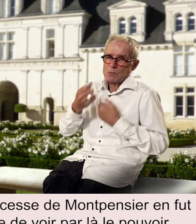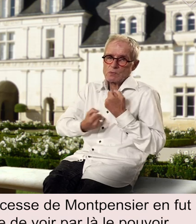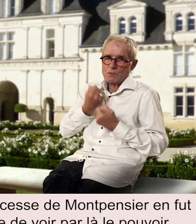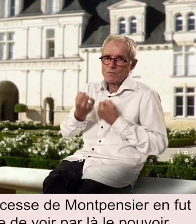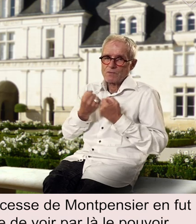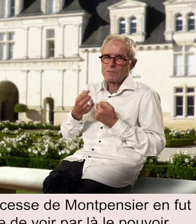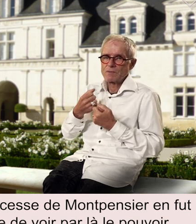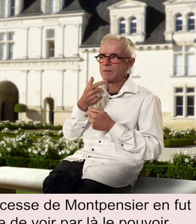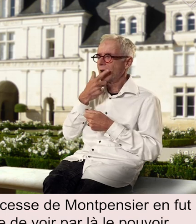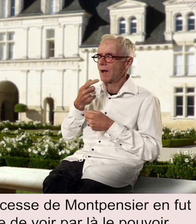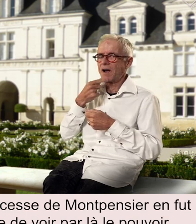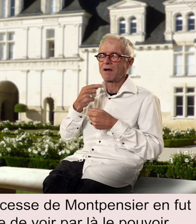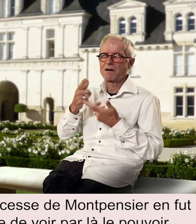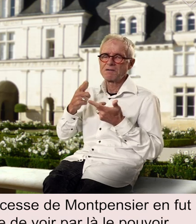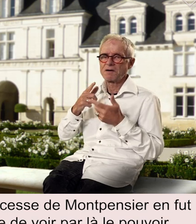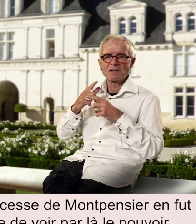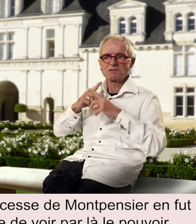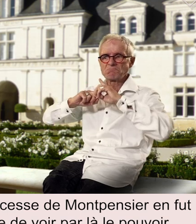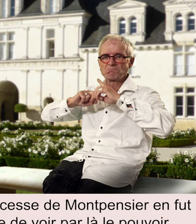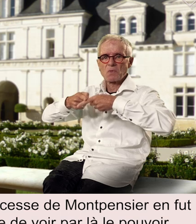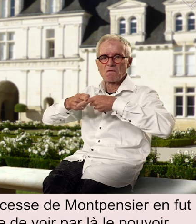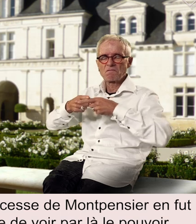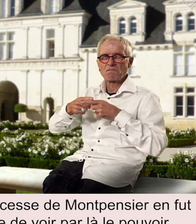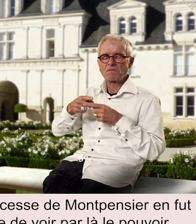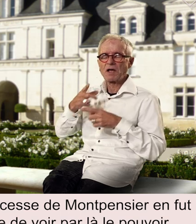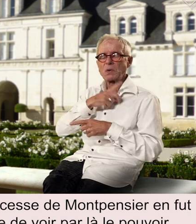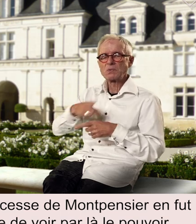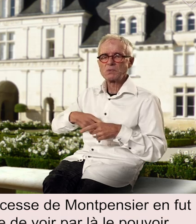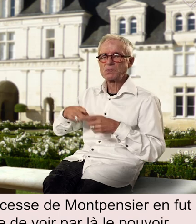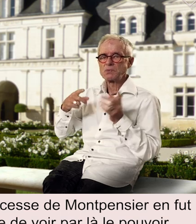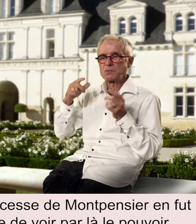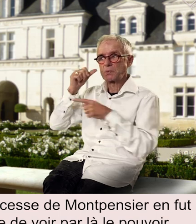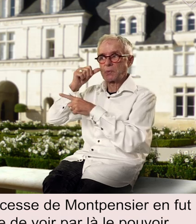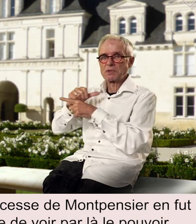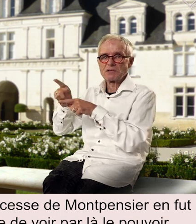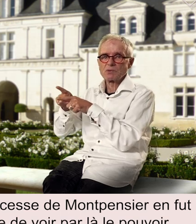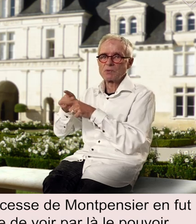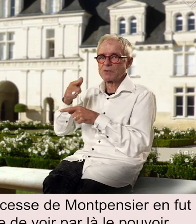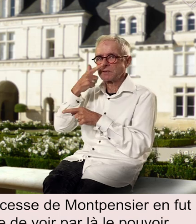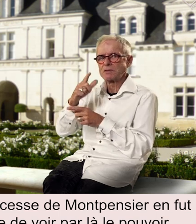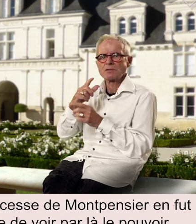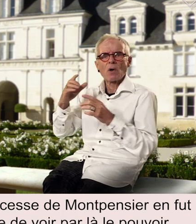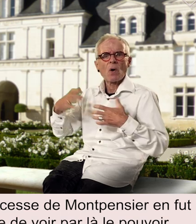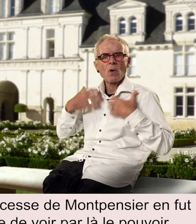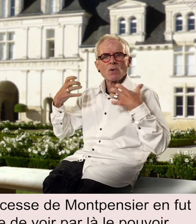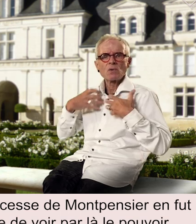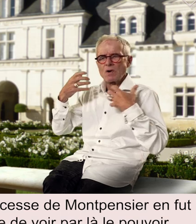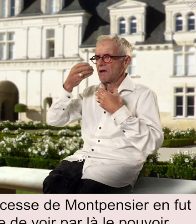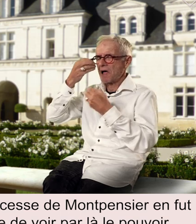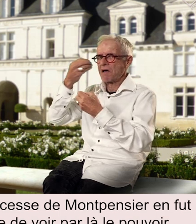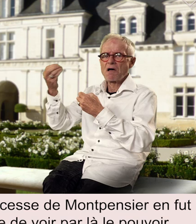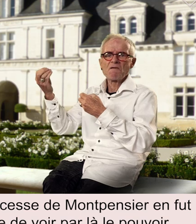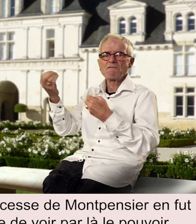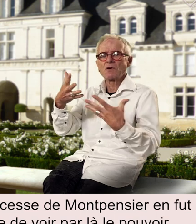par là le pouvoir qu'elle avait sur le duc de Guise, et elle fut fâchée en même temps de lui avoir fait abandonner une chose aussi avantageuse